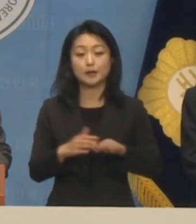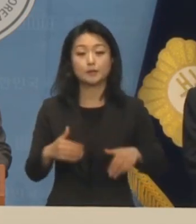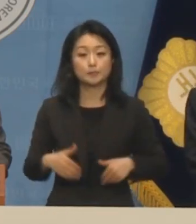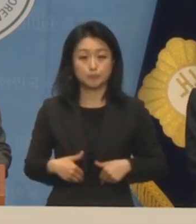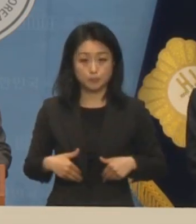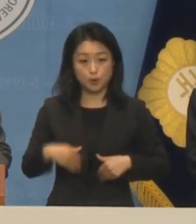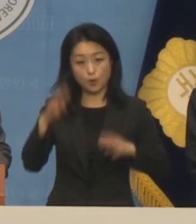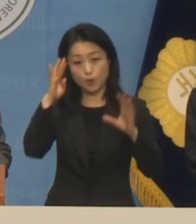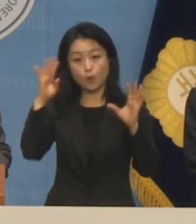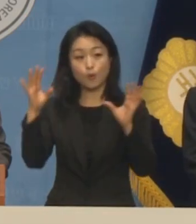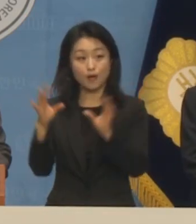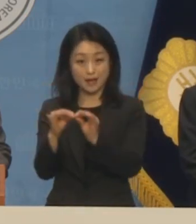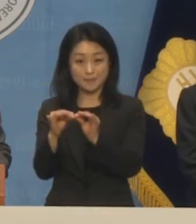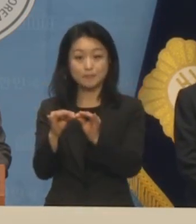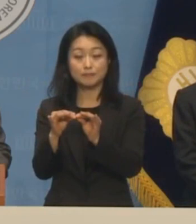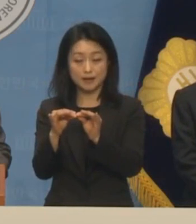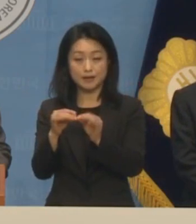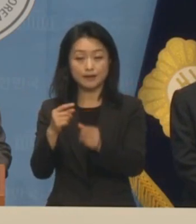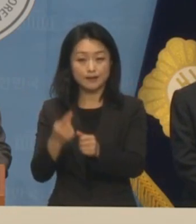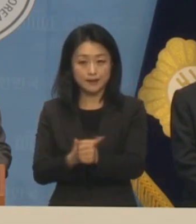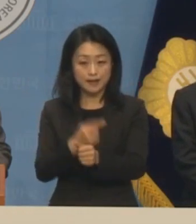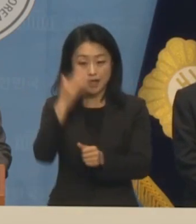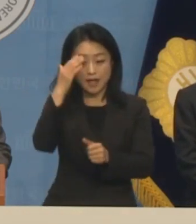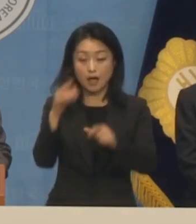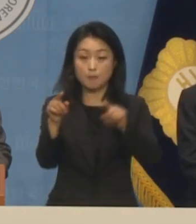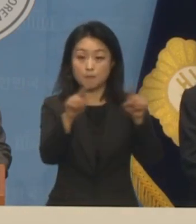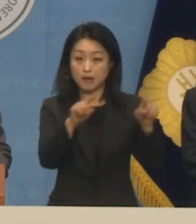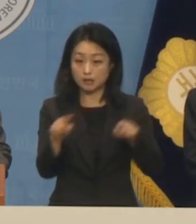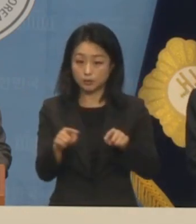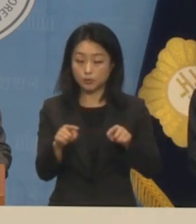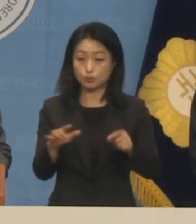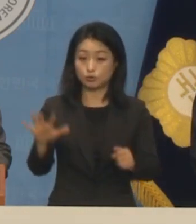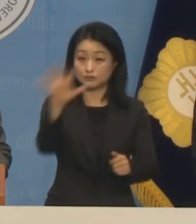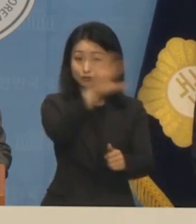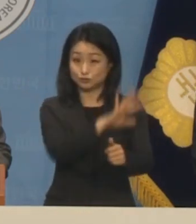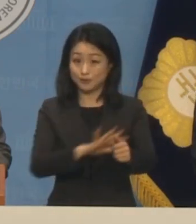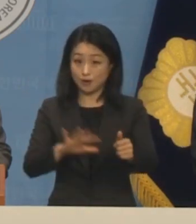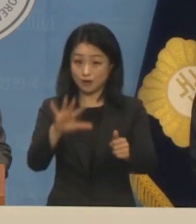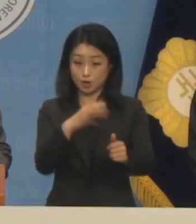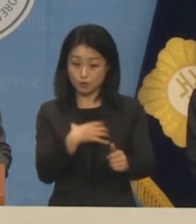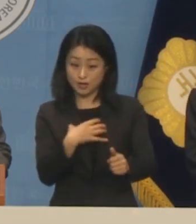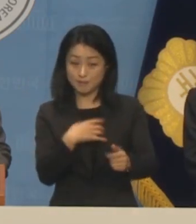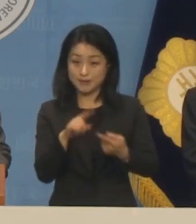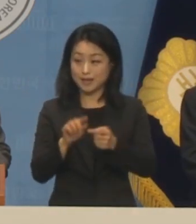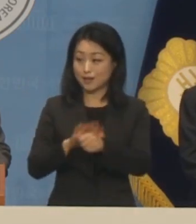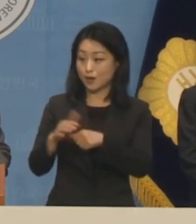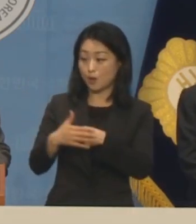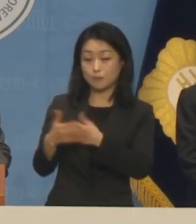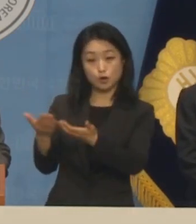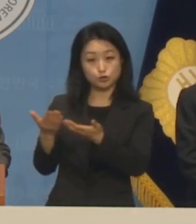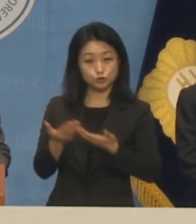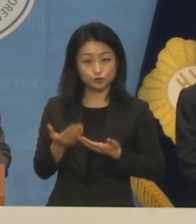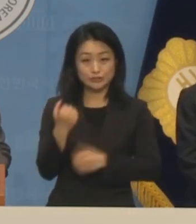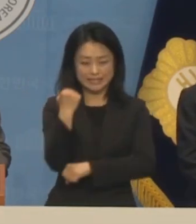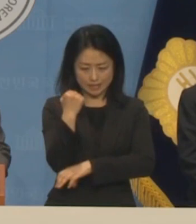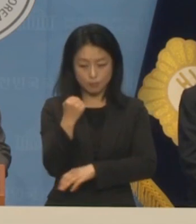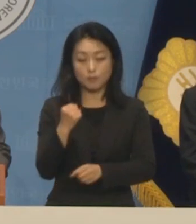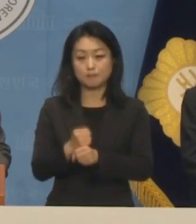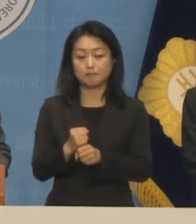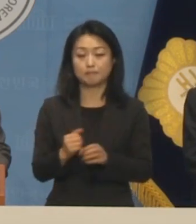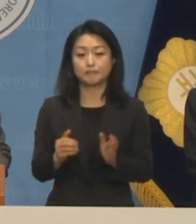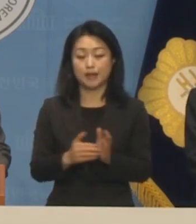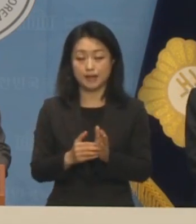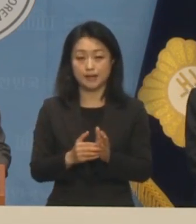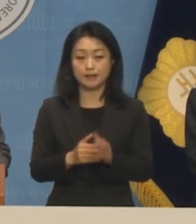대한 공감대를 형성함으로써 한반도를 둘러싼 정세 변화에 협력할 수 있는 기반을